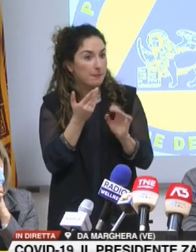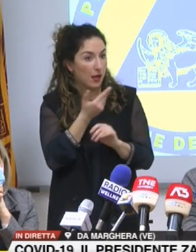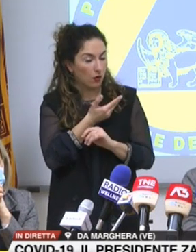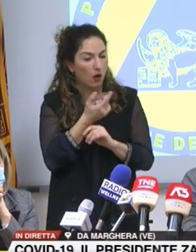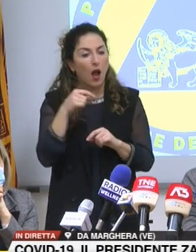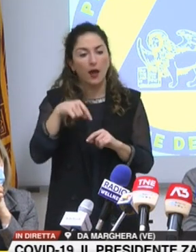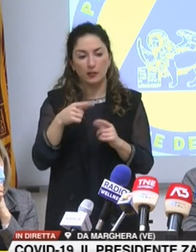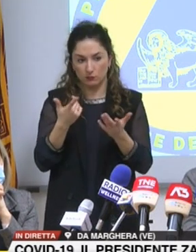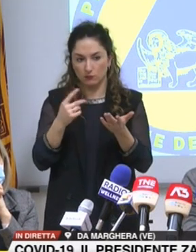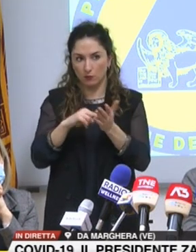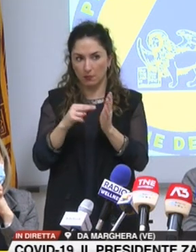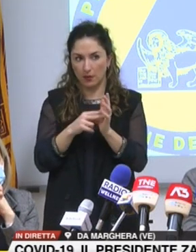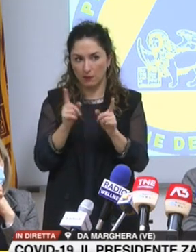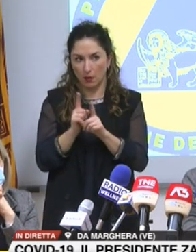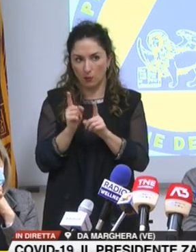grossissimo problema, però